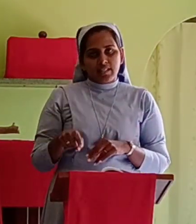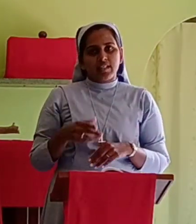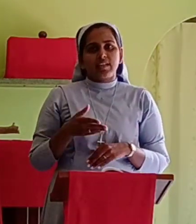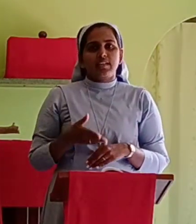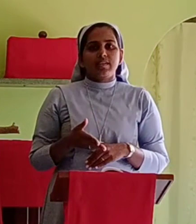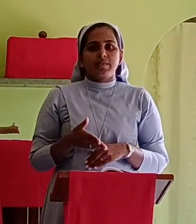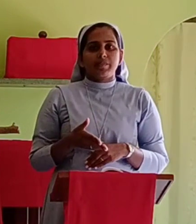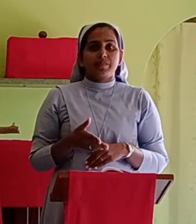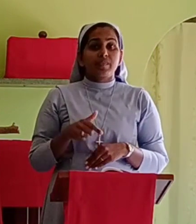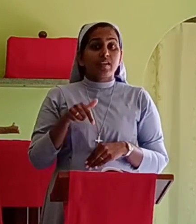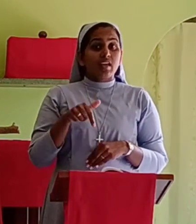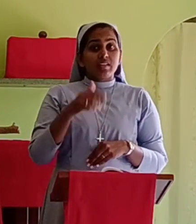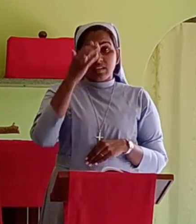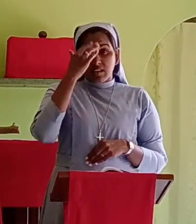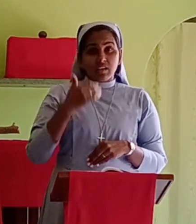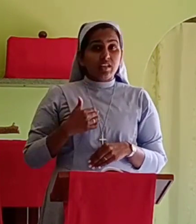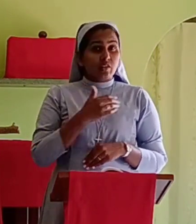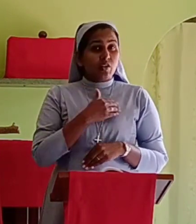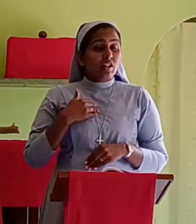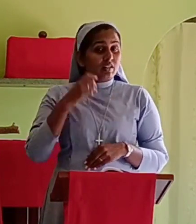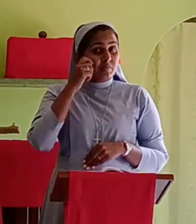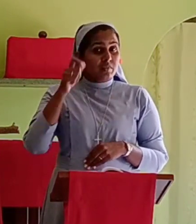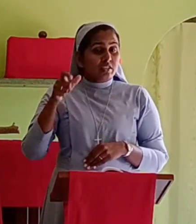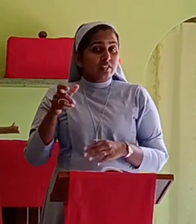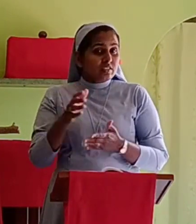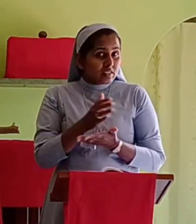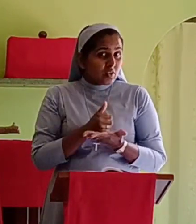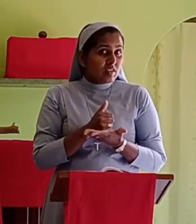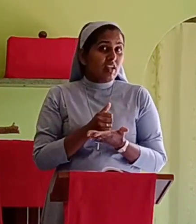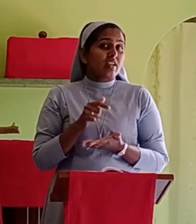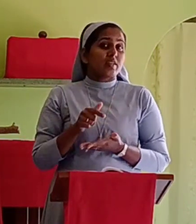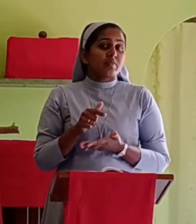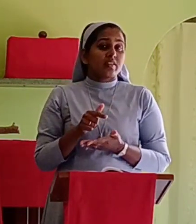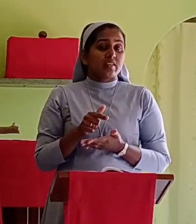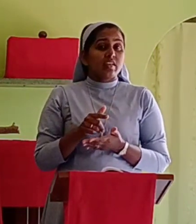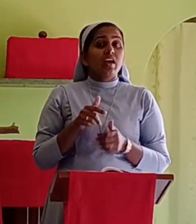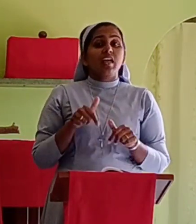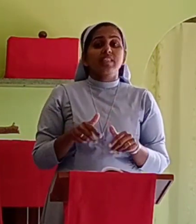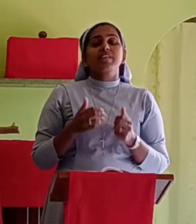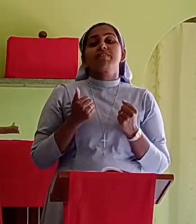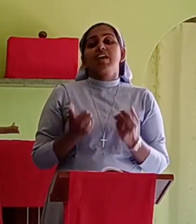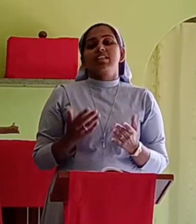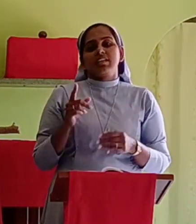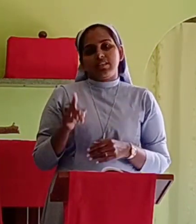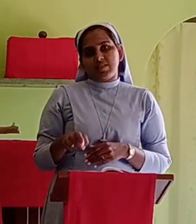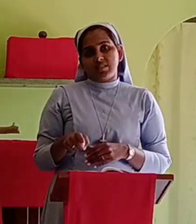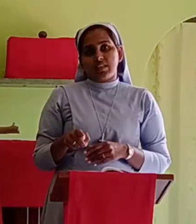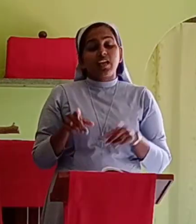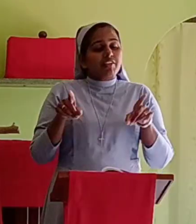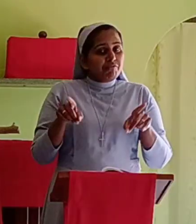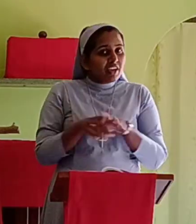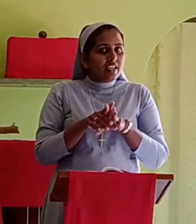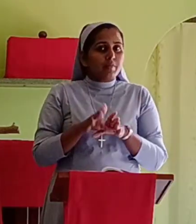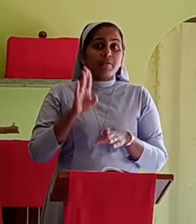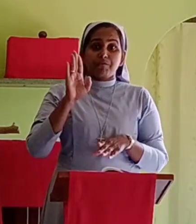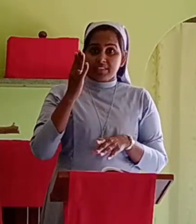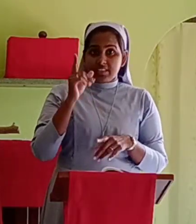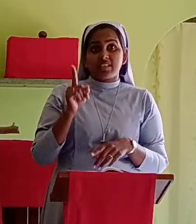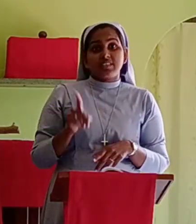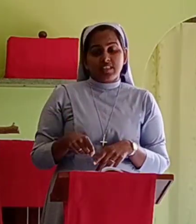දිනයයි. අද කිතුණු අපි සියලු දෙනාටම ඉතාමත් වැදගත් මෙන්ම විශේෂ වූ දිනයක්.